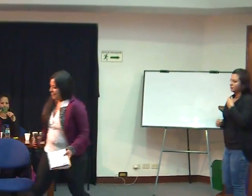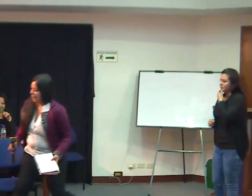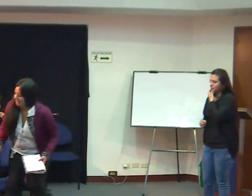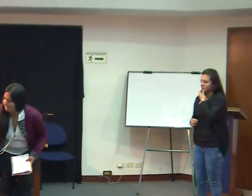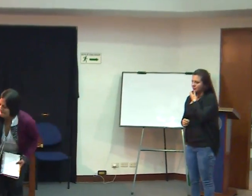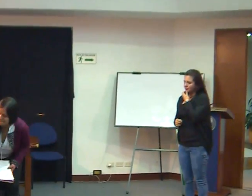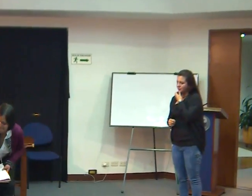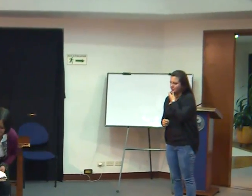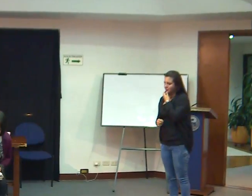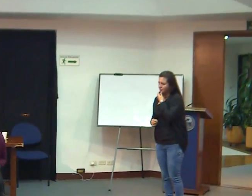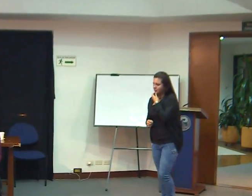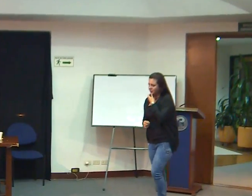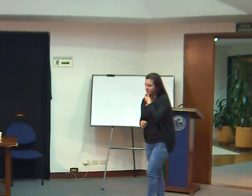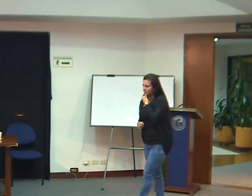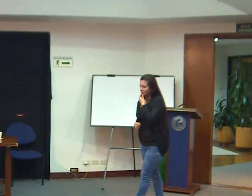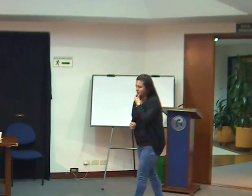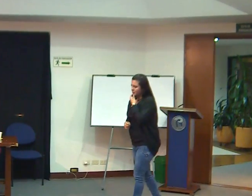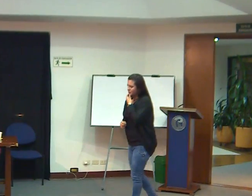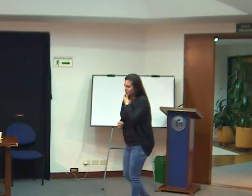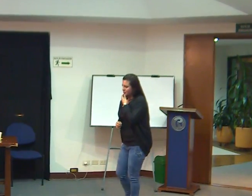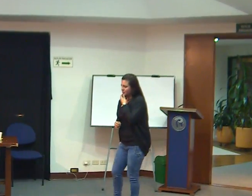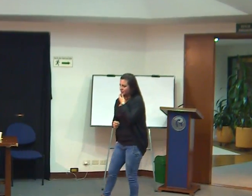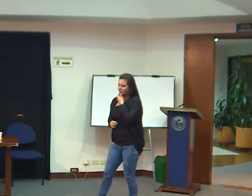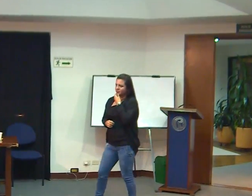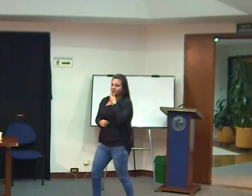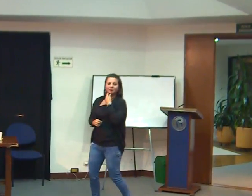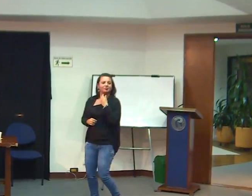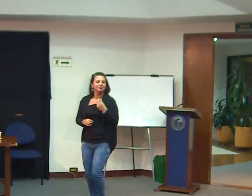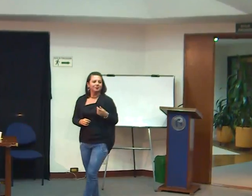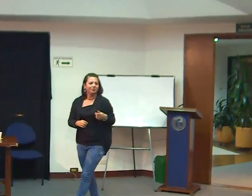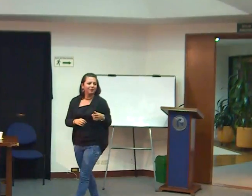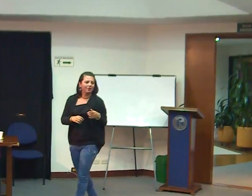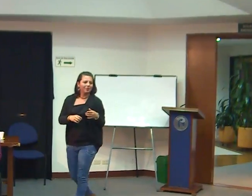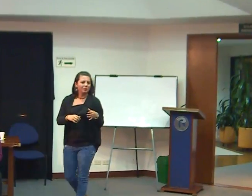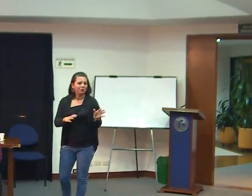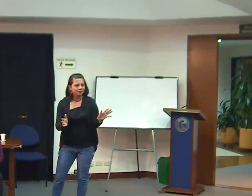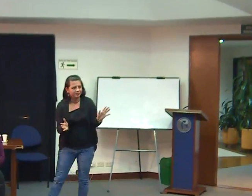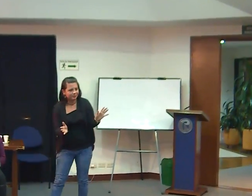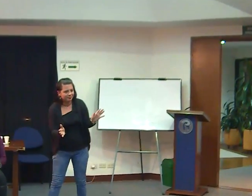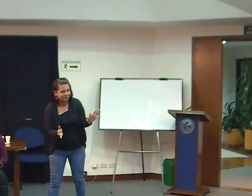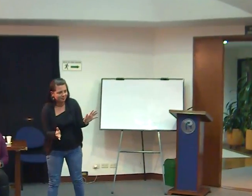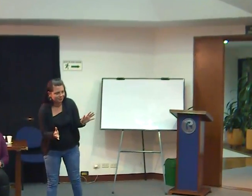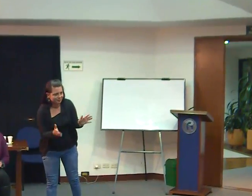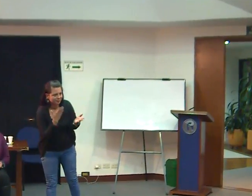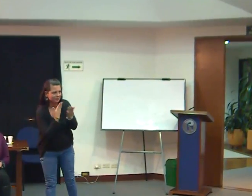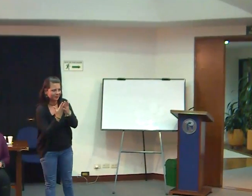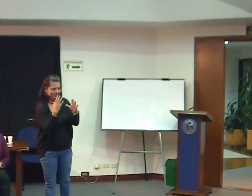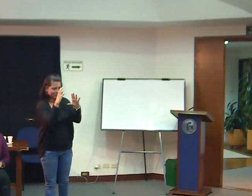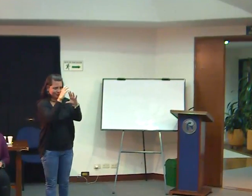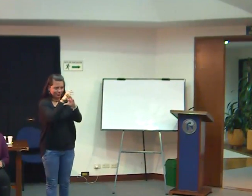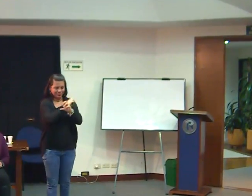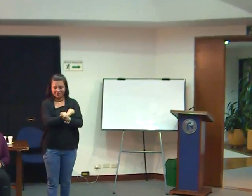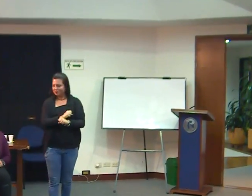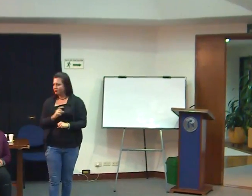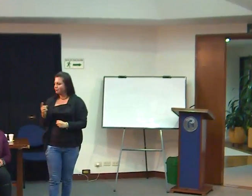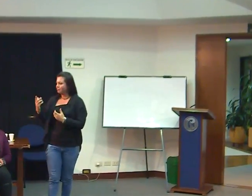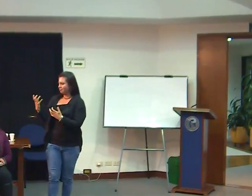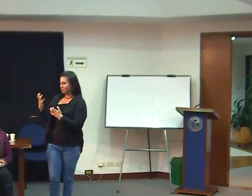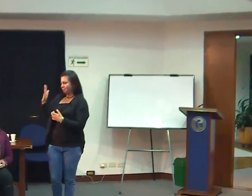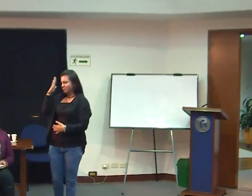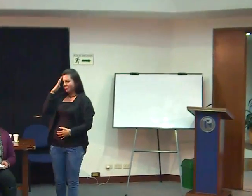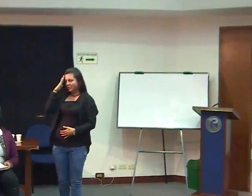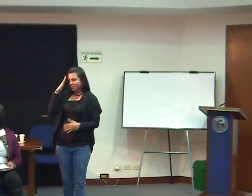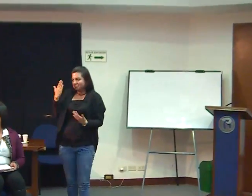Bueno, buenas noches. Quisiéramos saber de